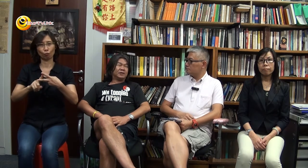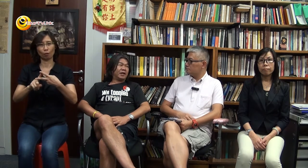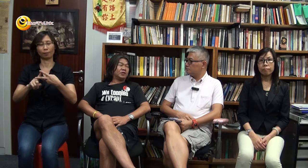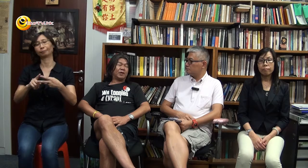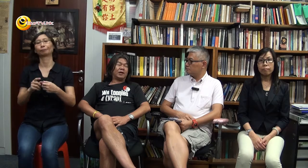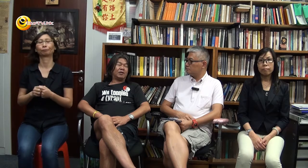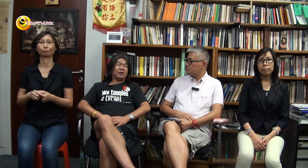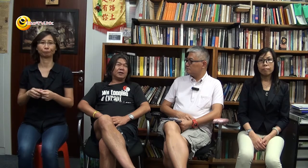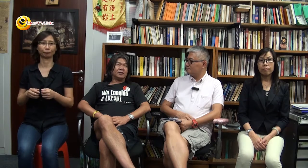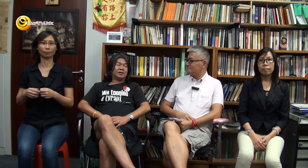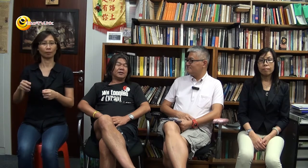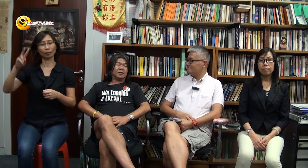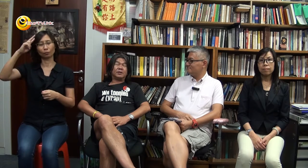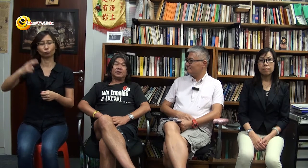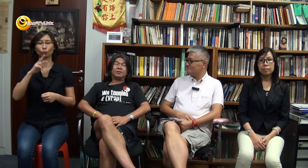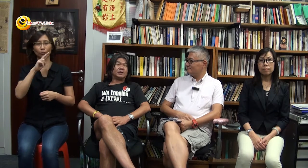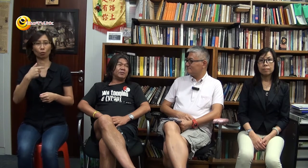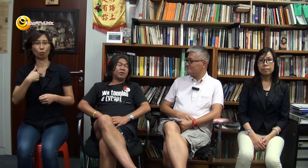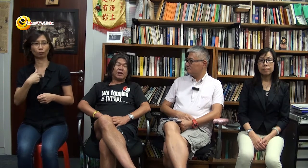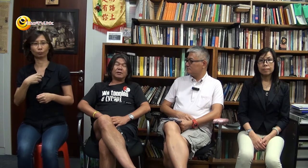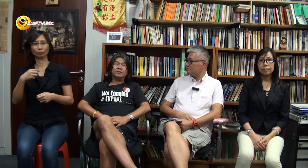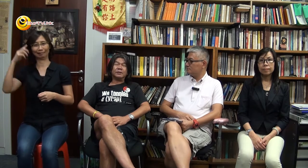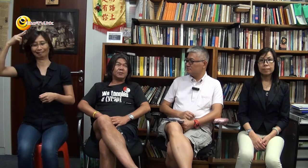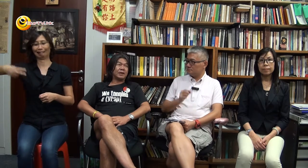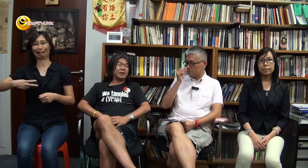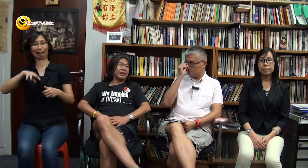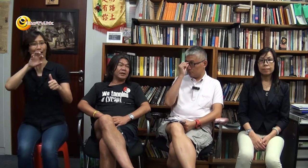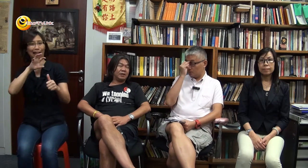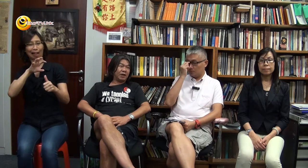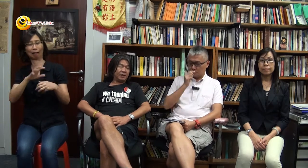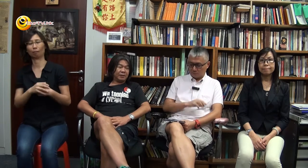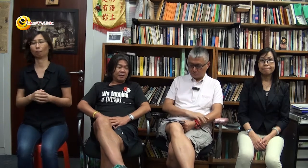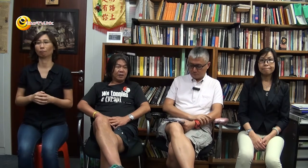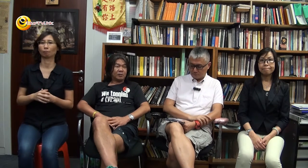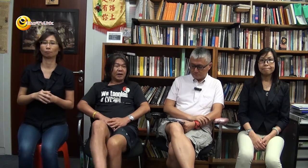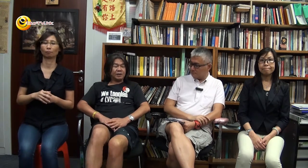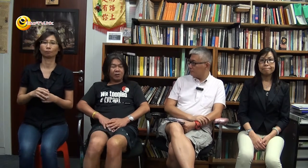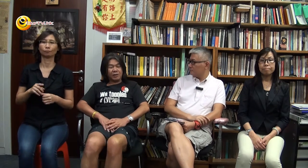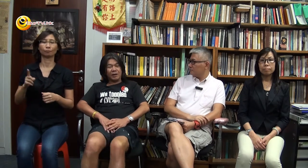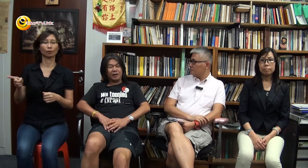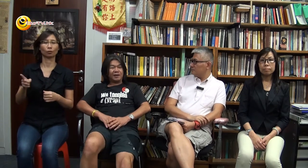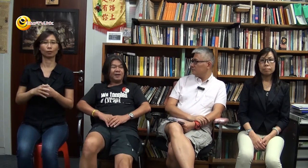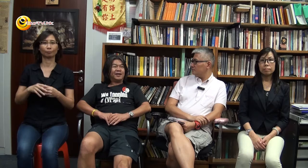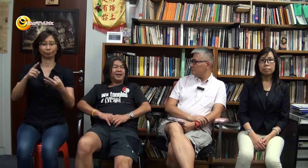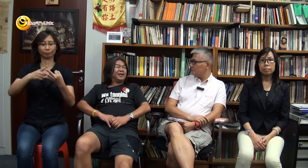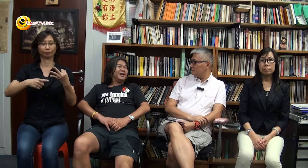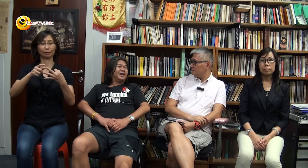經係成日都俾我鬧嘅，咁啊即係唔做啦。咁啊曾德成啊，呢個係共產黨嘅